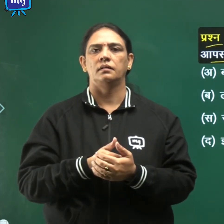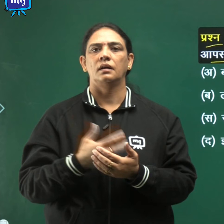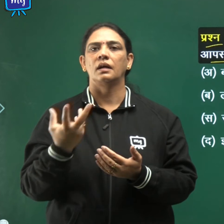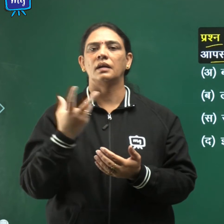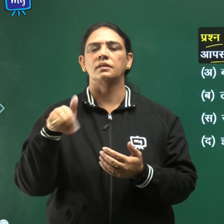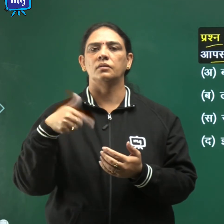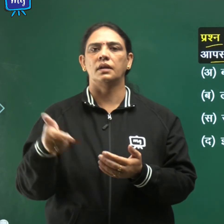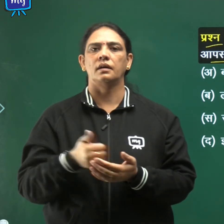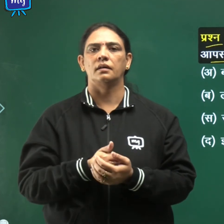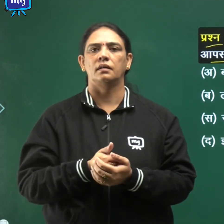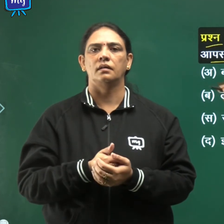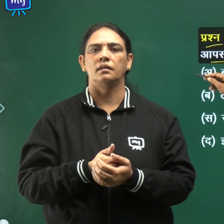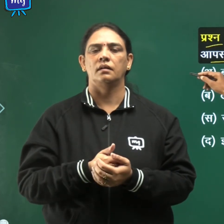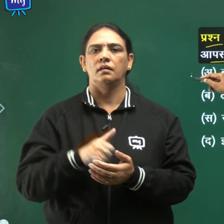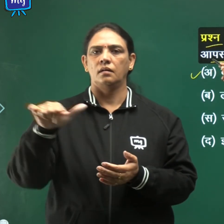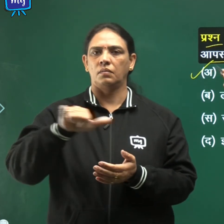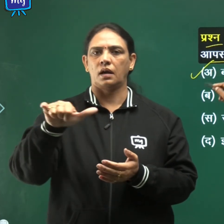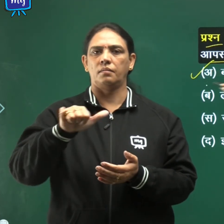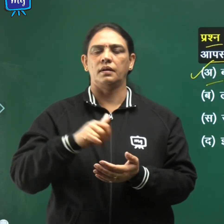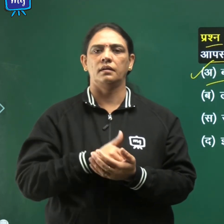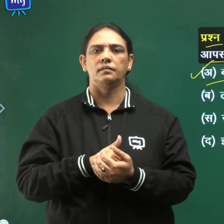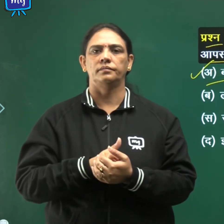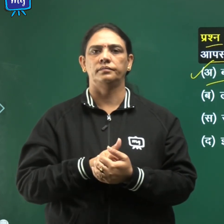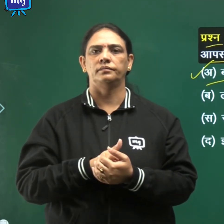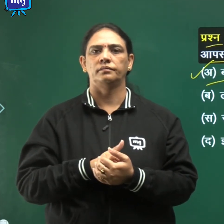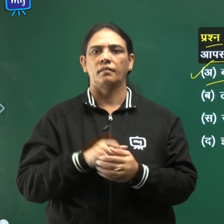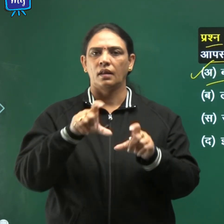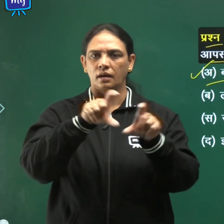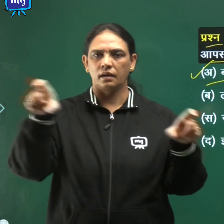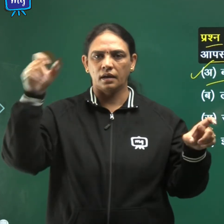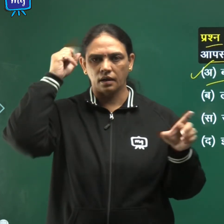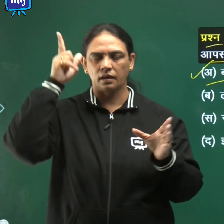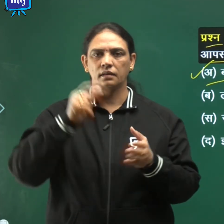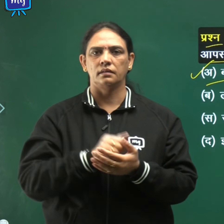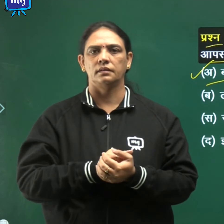कैसी होती है? बराबर। समझ आ गया?